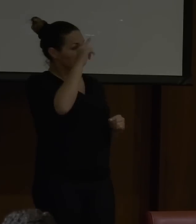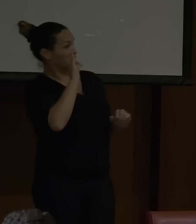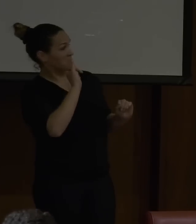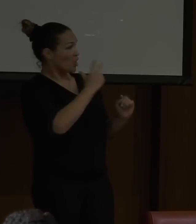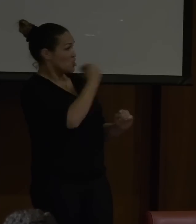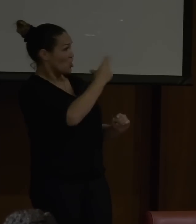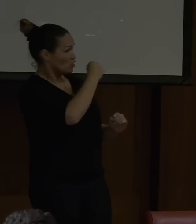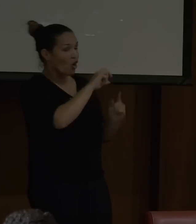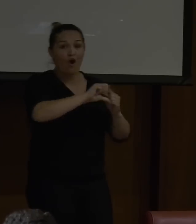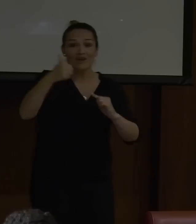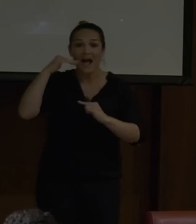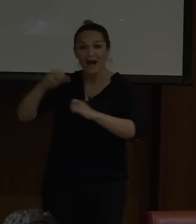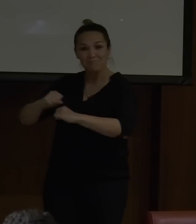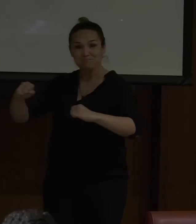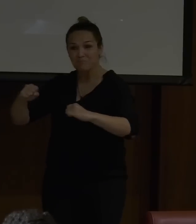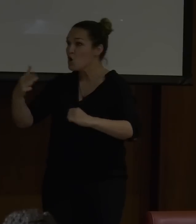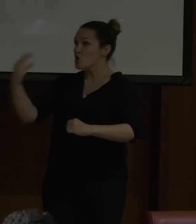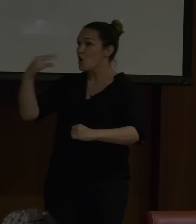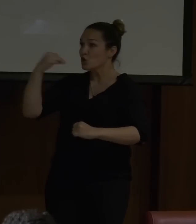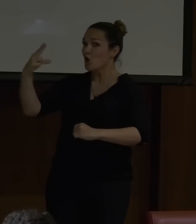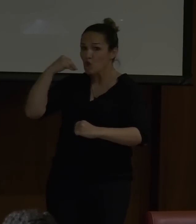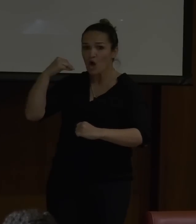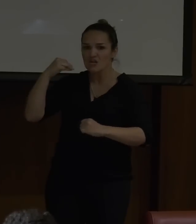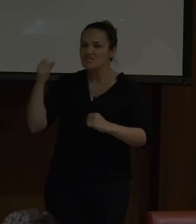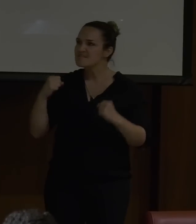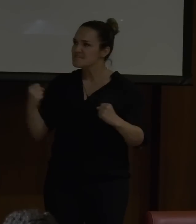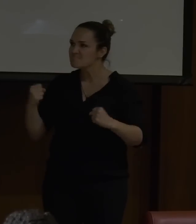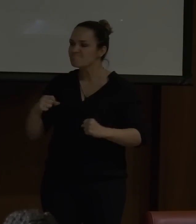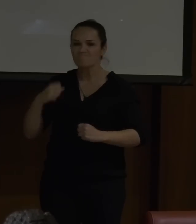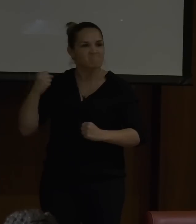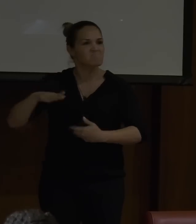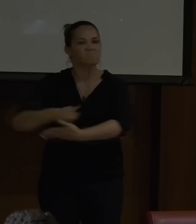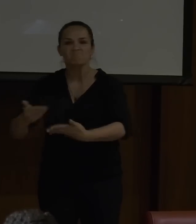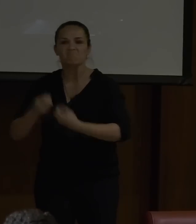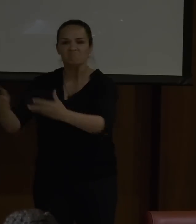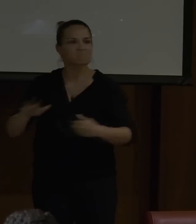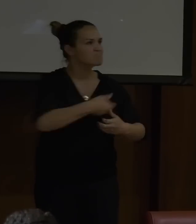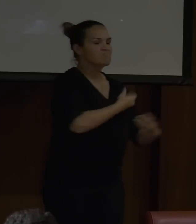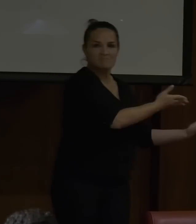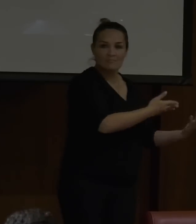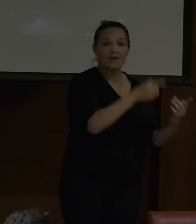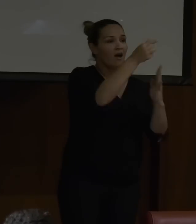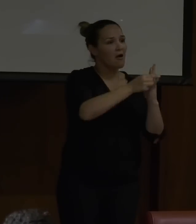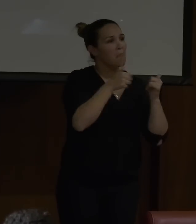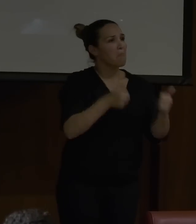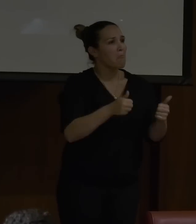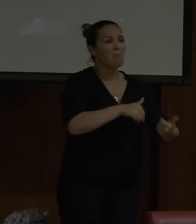el caso de la gordita, que es la otra mujer que todavía no le perdona. Y bueno, yo tampoco le hubiera perdonado con esa